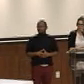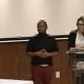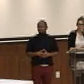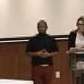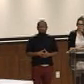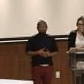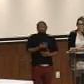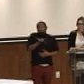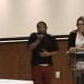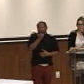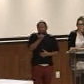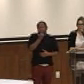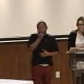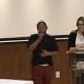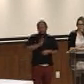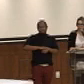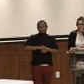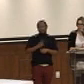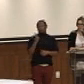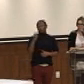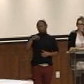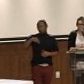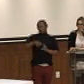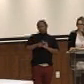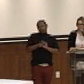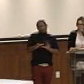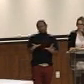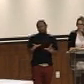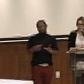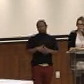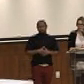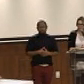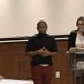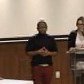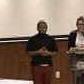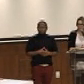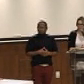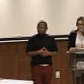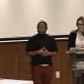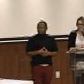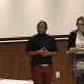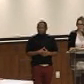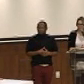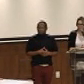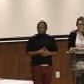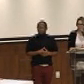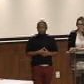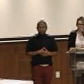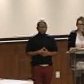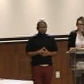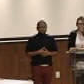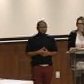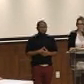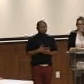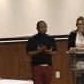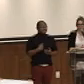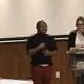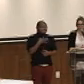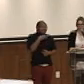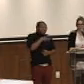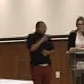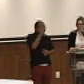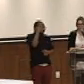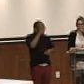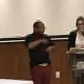Desculpa, candidato Elcio, o senhor tem mais 2 minutos, se o senhor quiser continuar. Desculpe, eu achei que ela tinha